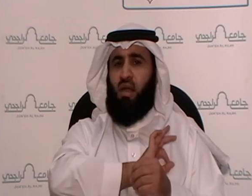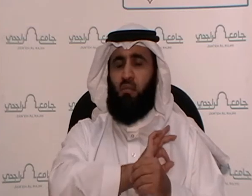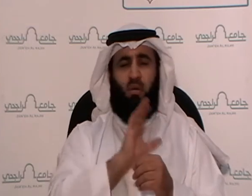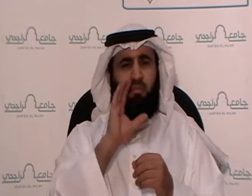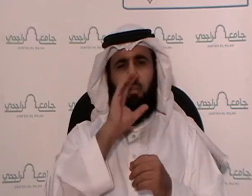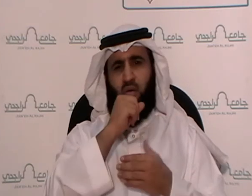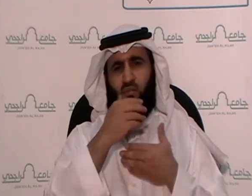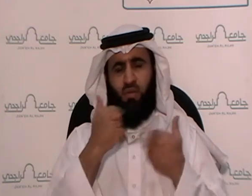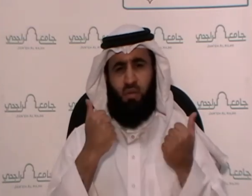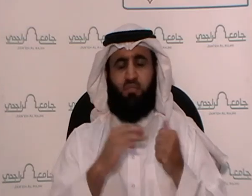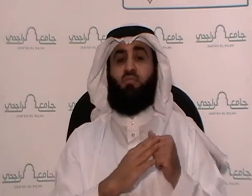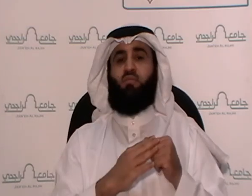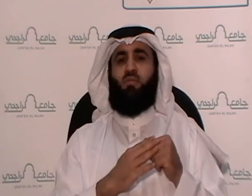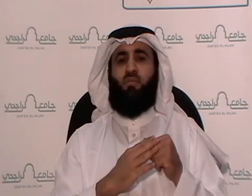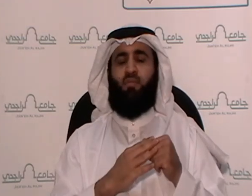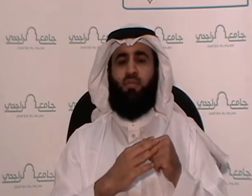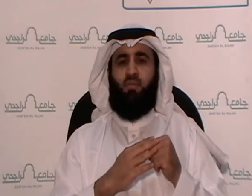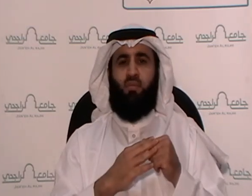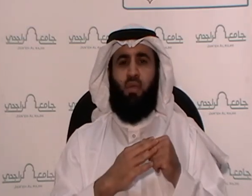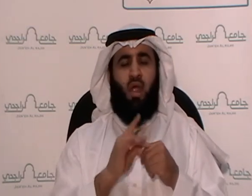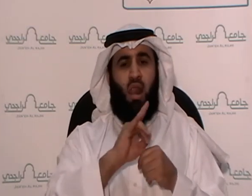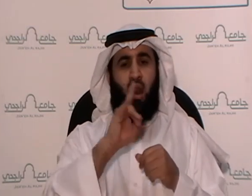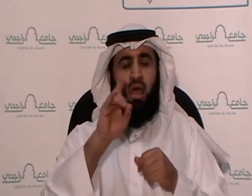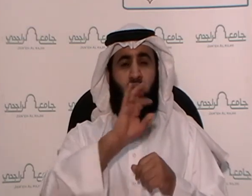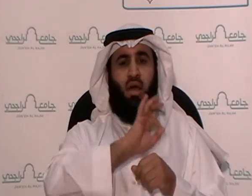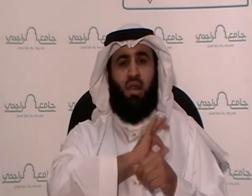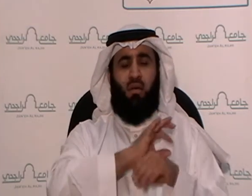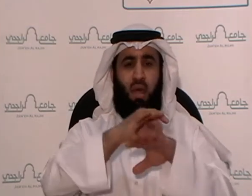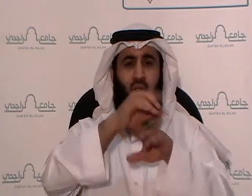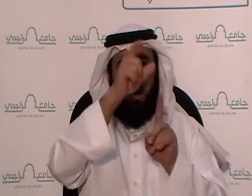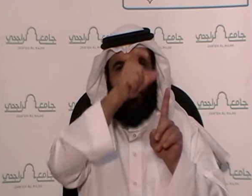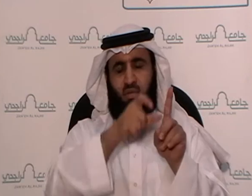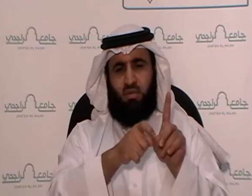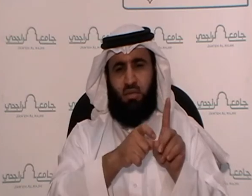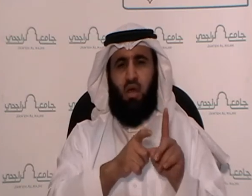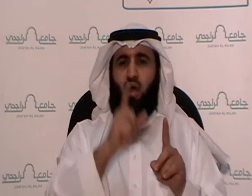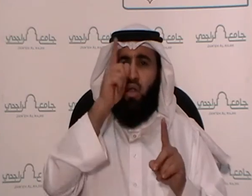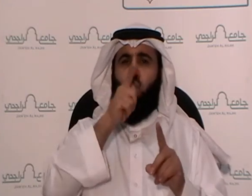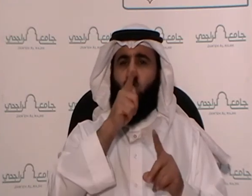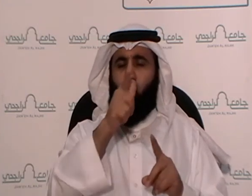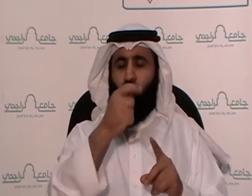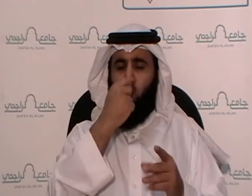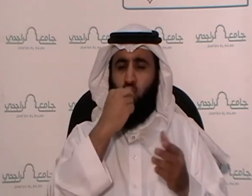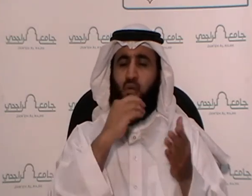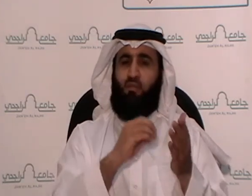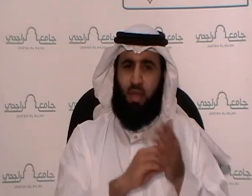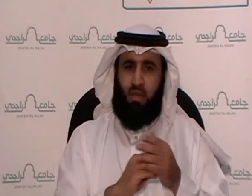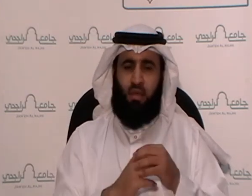شفقة في من لا يرحم الناس. والله سبحانه وتعالى يقول: ولولا